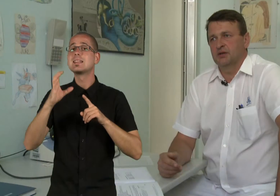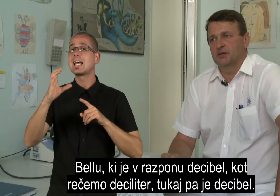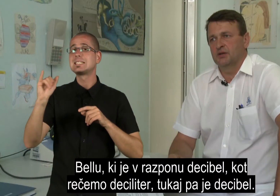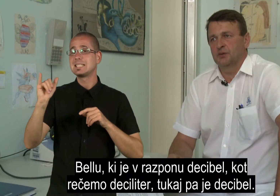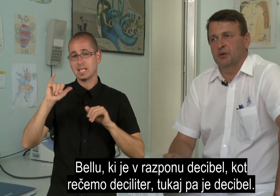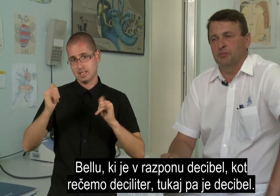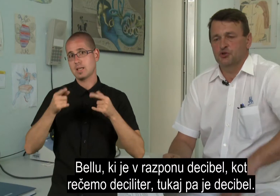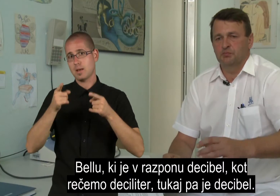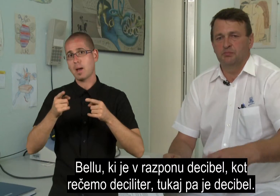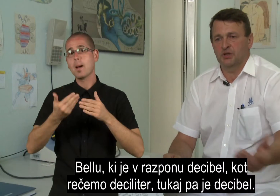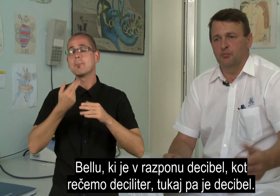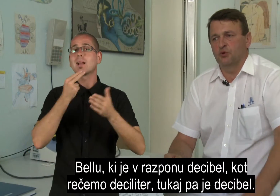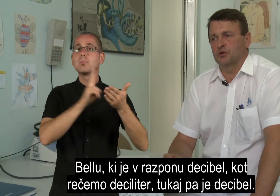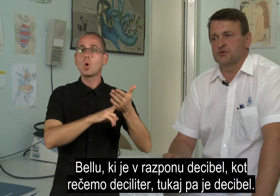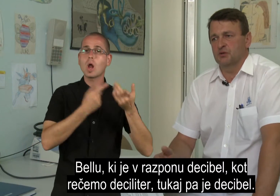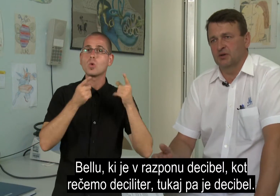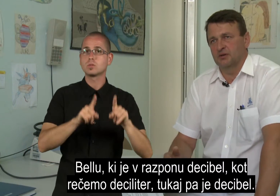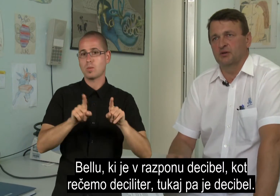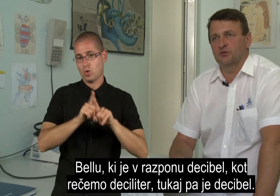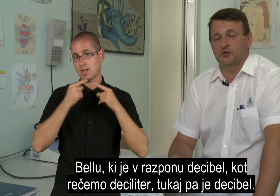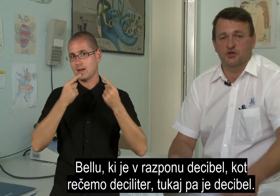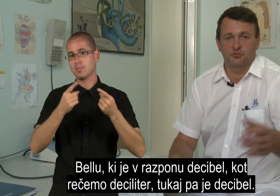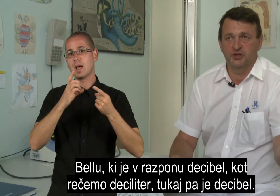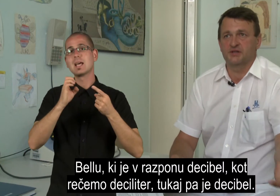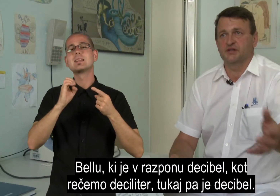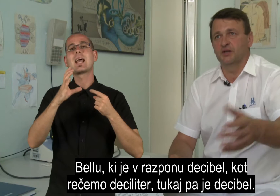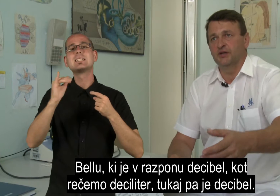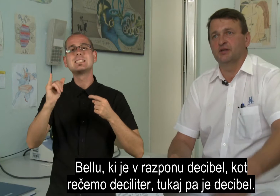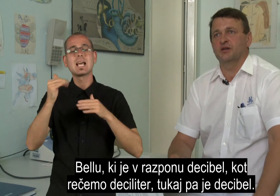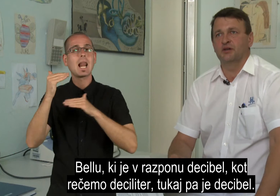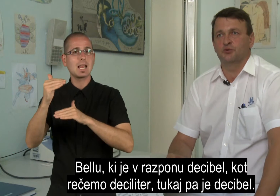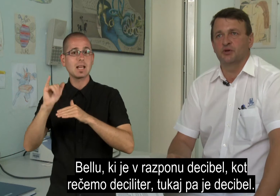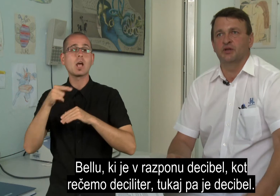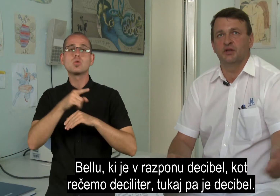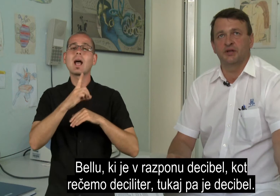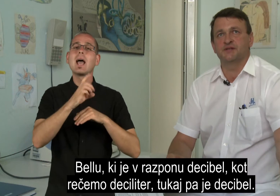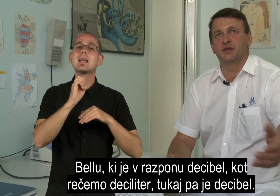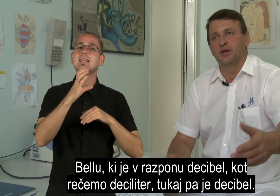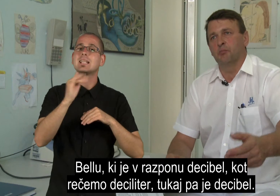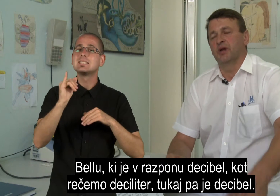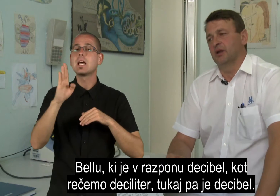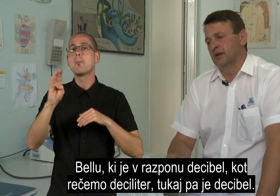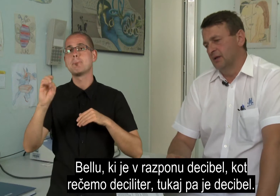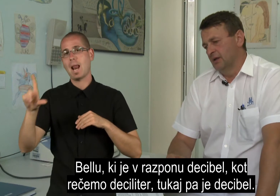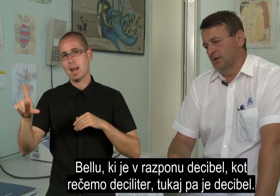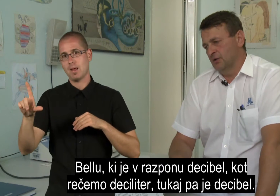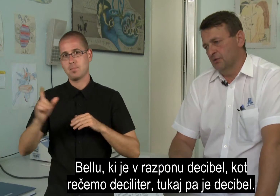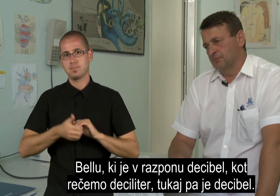deci je pa pač predpona oziroma, kot rečemo, deciliter, je tukaj decibel.